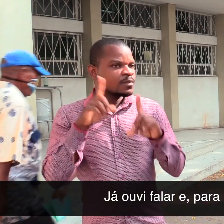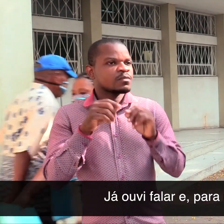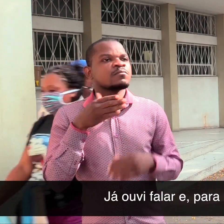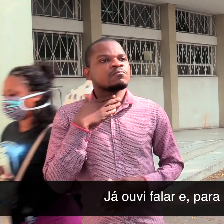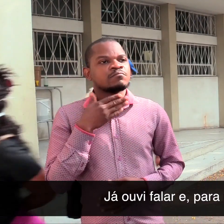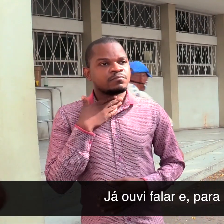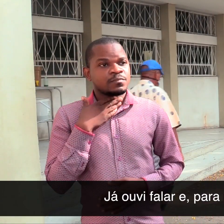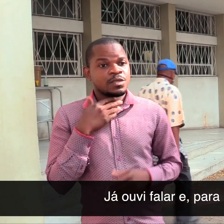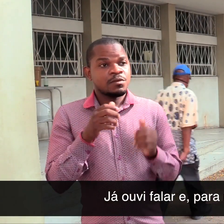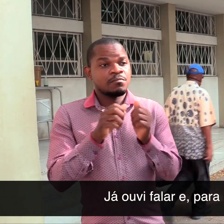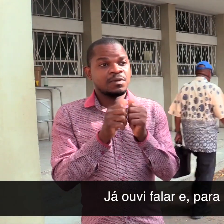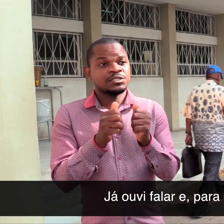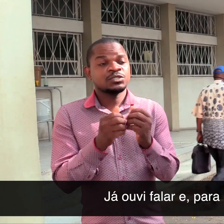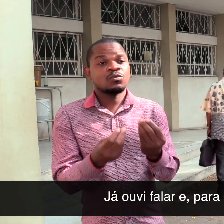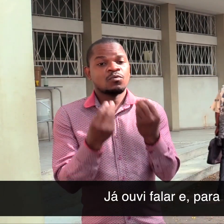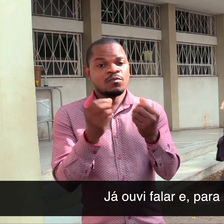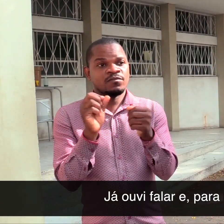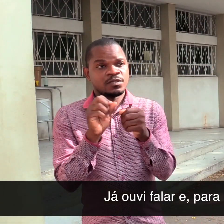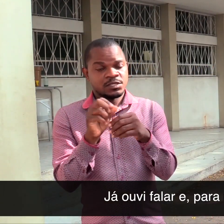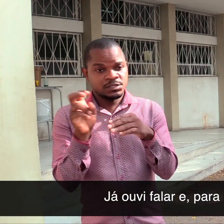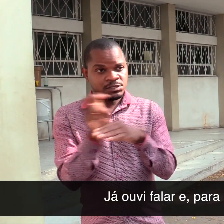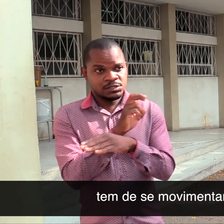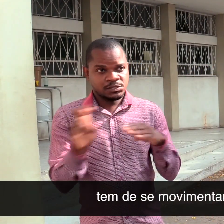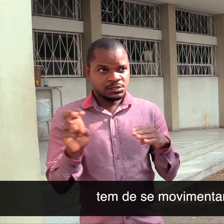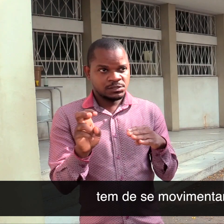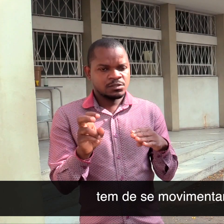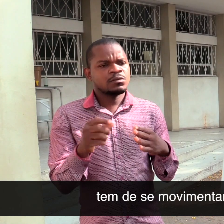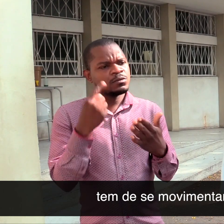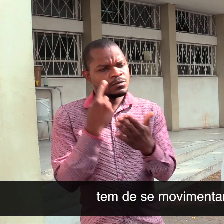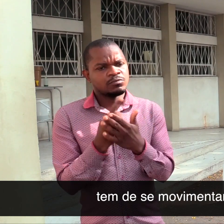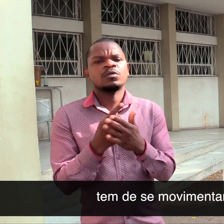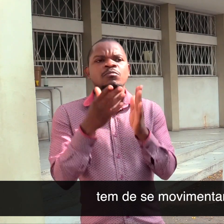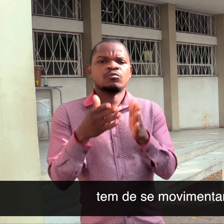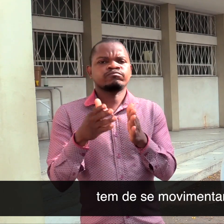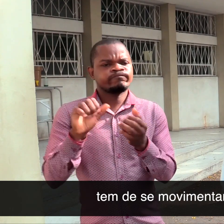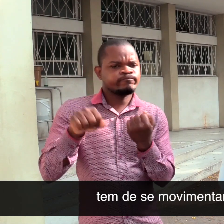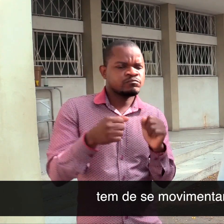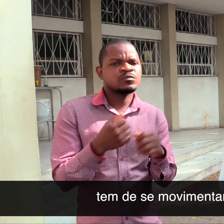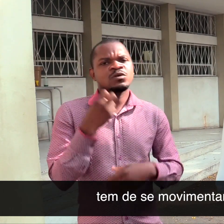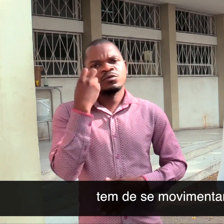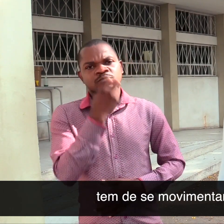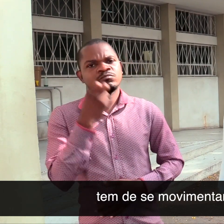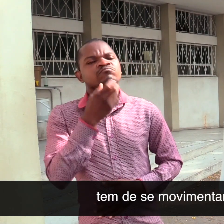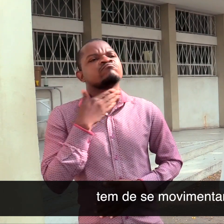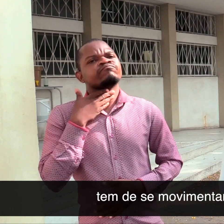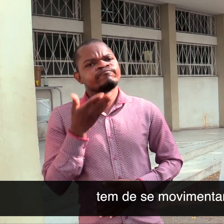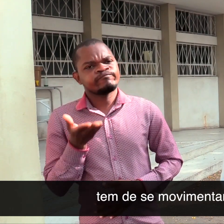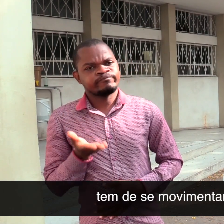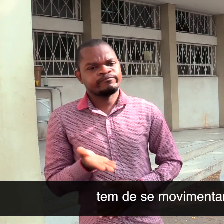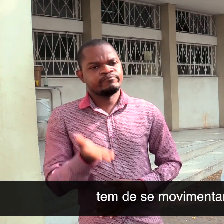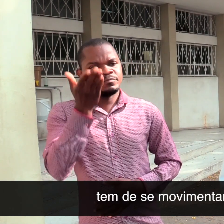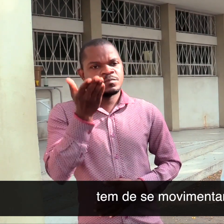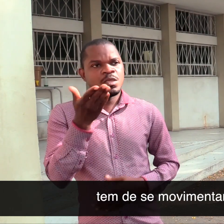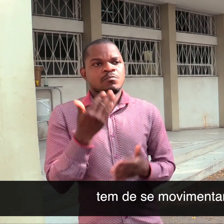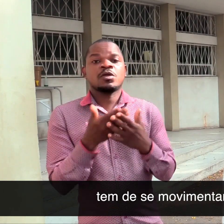mas para se movimentar não perder a voz, tem que se movimentar, a falar voz alto, para